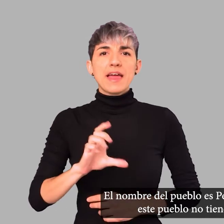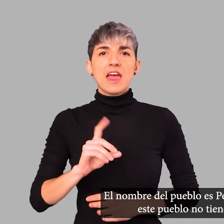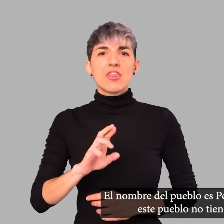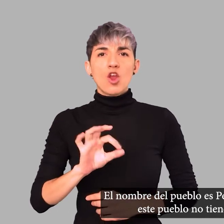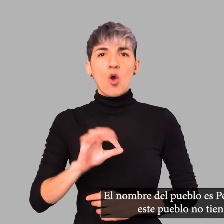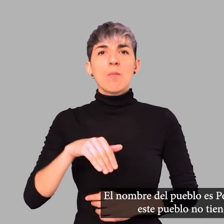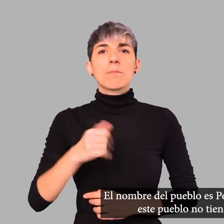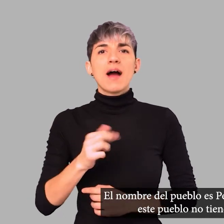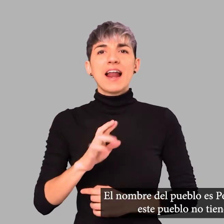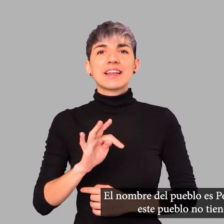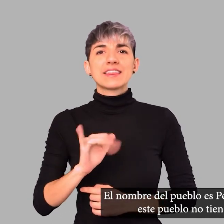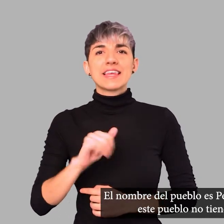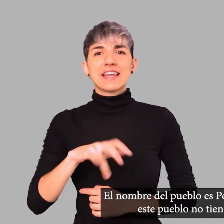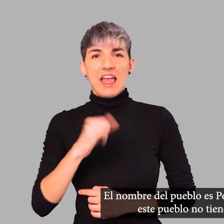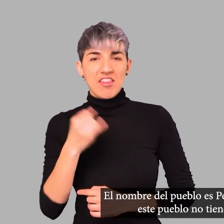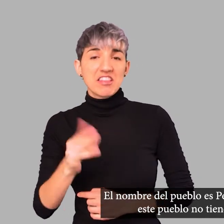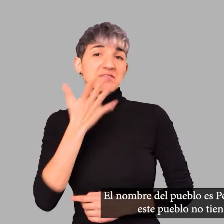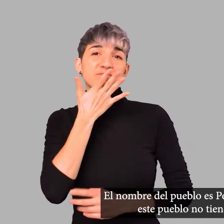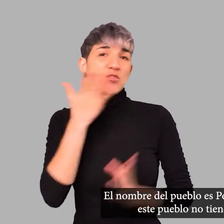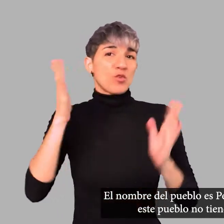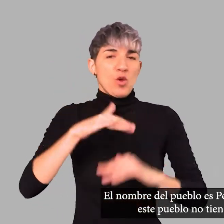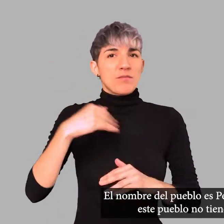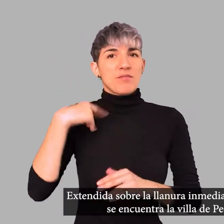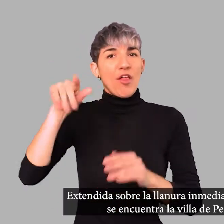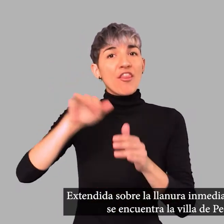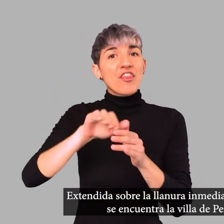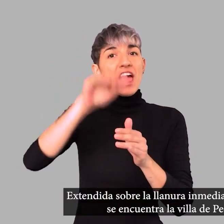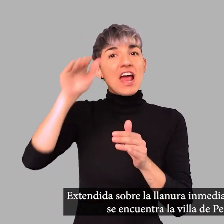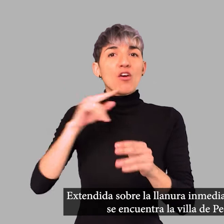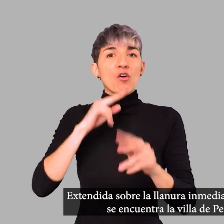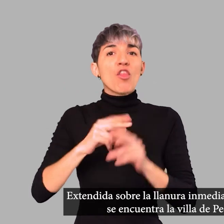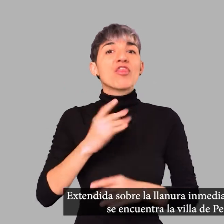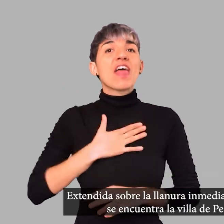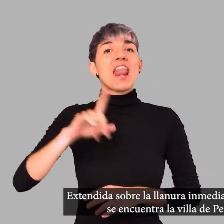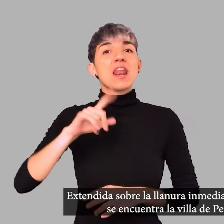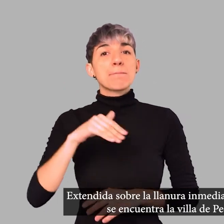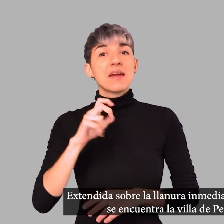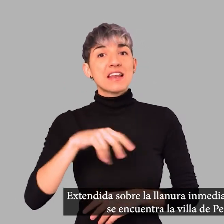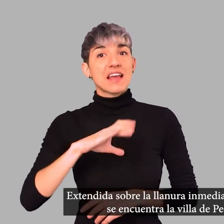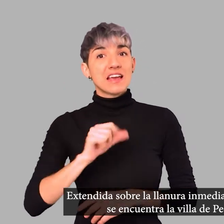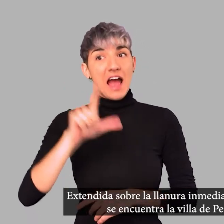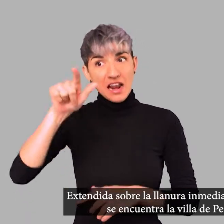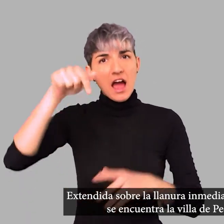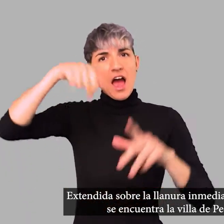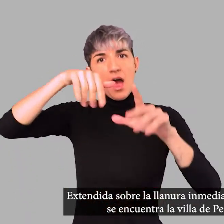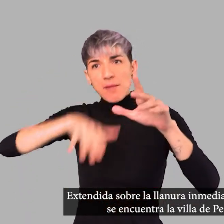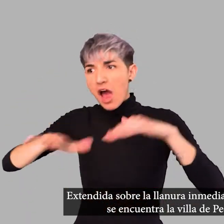Pedro Martínez. No tiene signo. Extendida sobre la llanura inmediata al Cerro del Melcal,